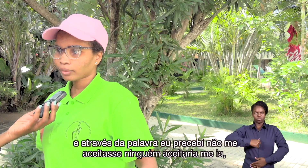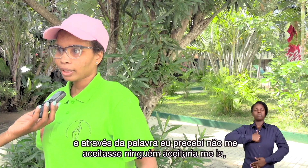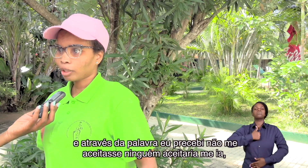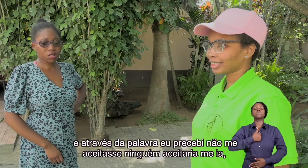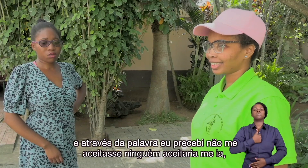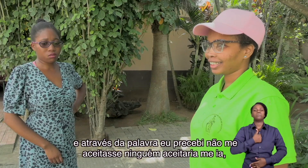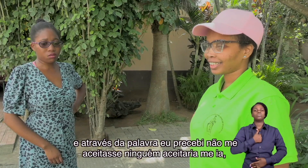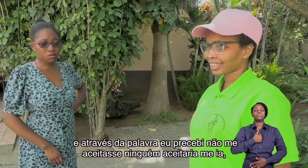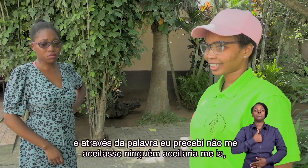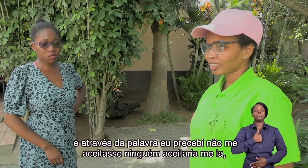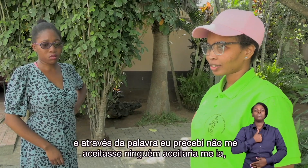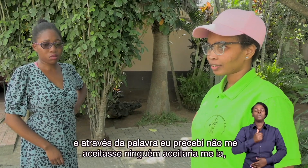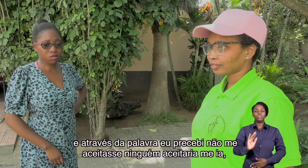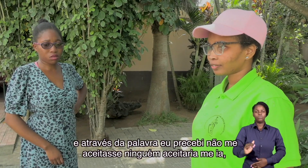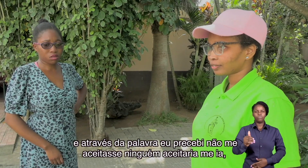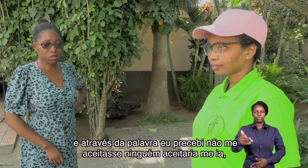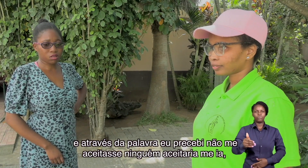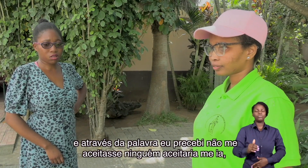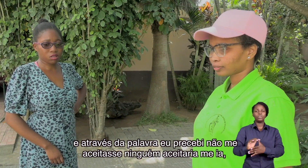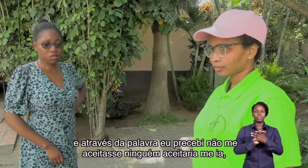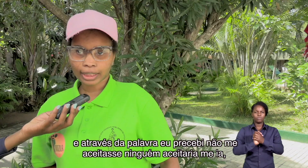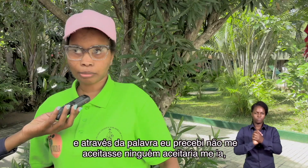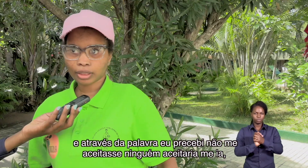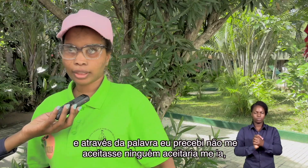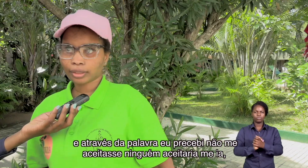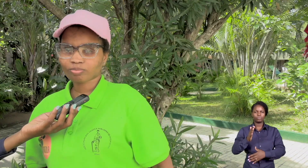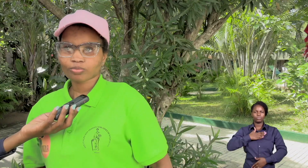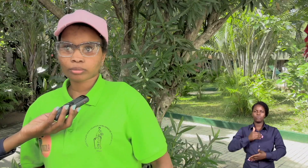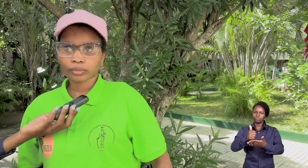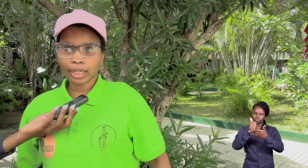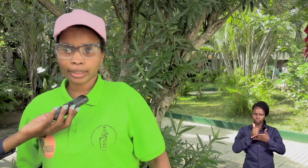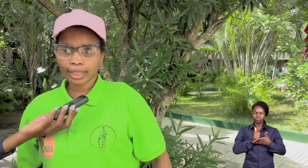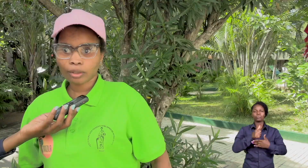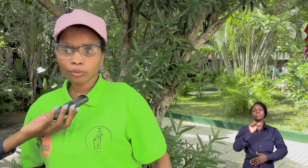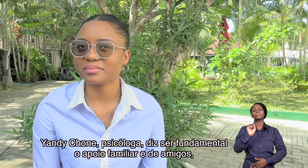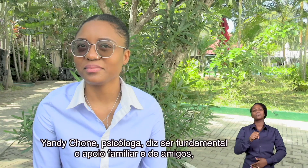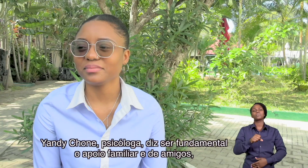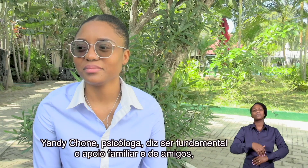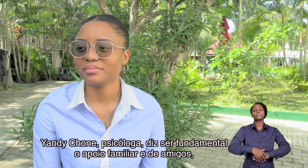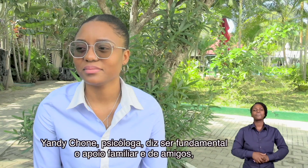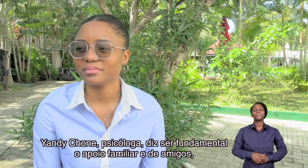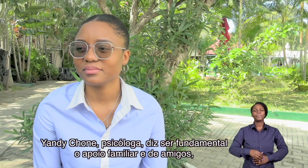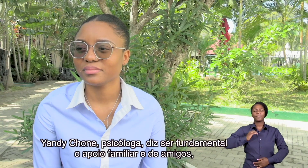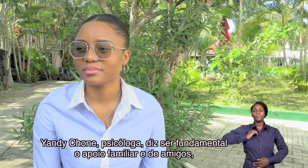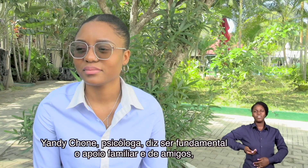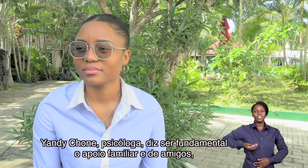eu percebi que se eu não me aceitasse, ninguém mais aceitar-me-ia. Ian Dishon, psicóloga, diz